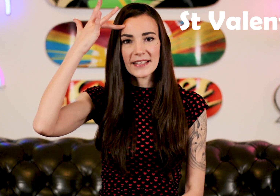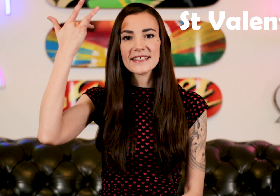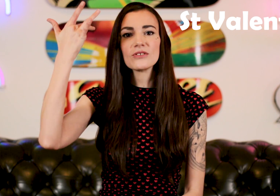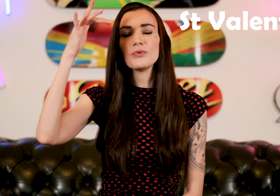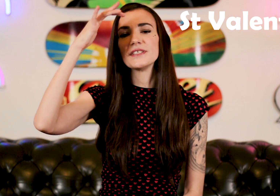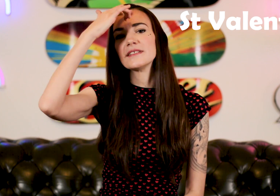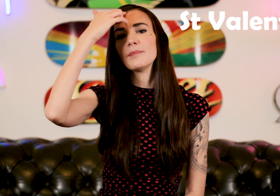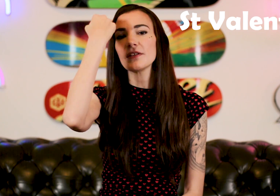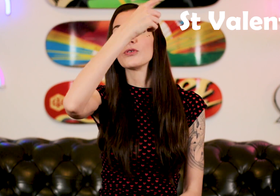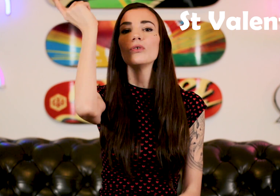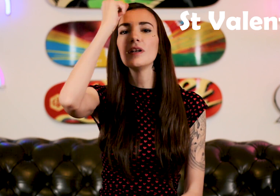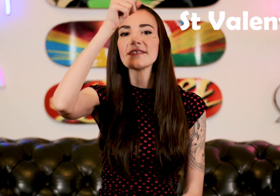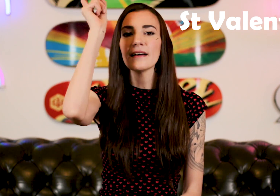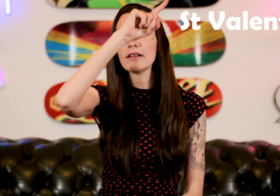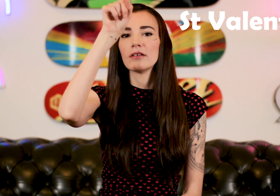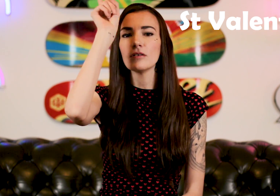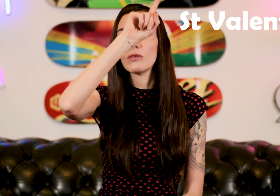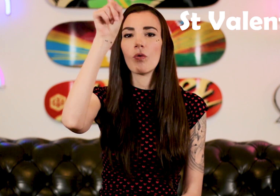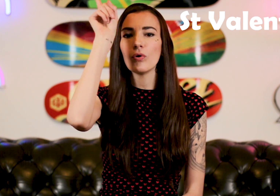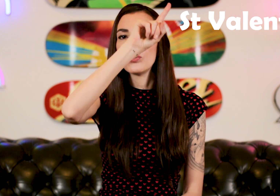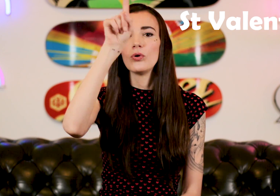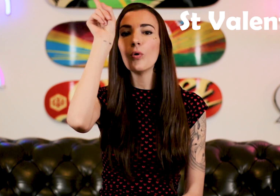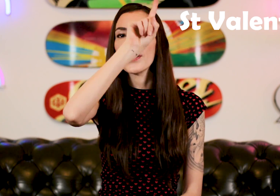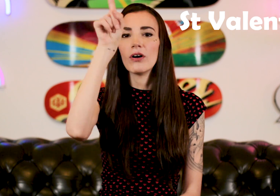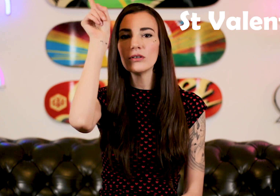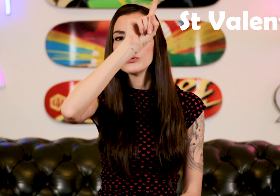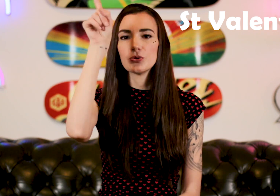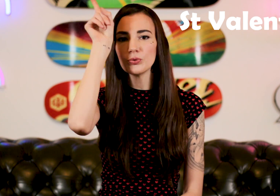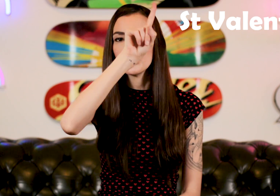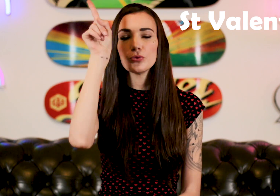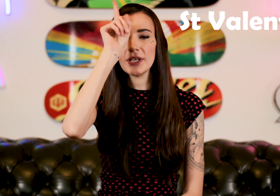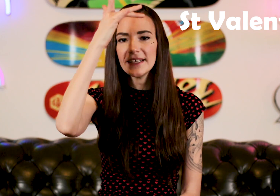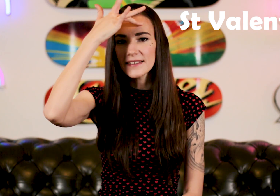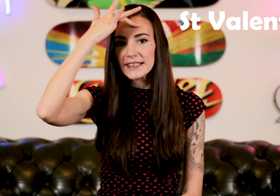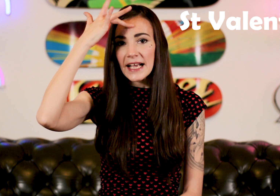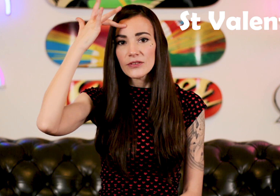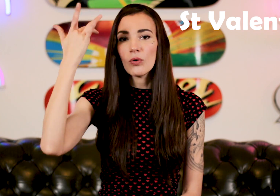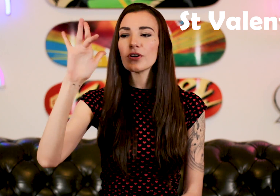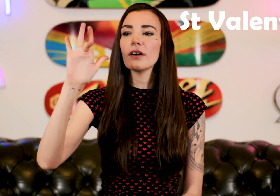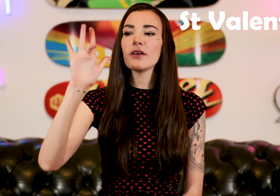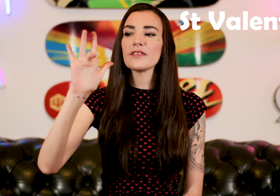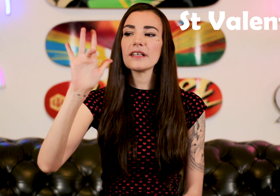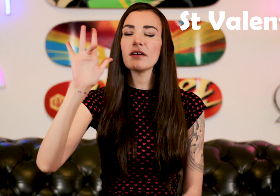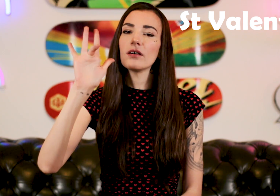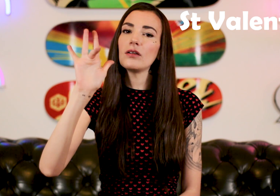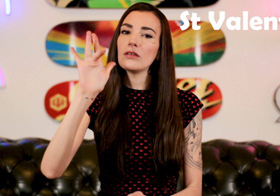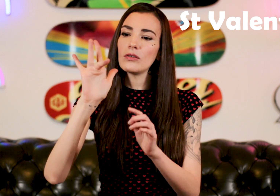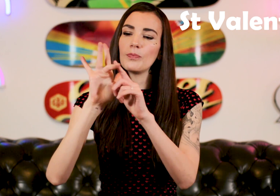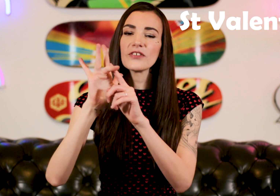c'est celui-ci. C'est parce que les saints ont l'auréole au-dessus de la tête. Donc c'est le majeur